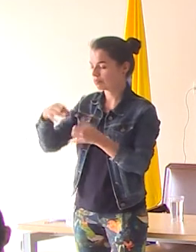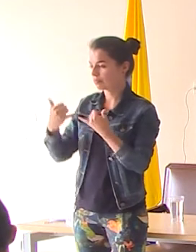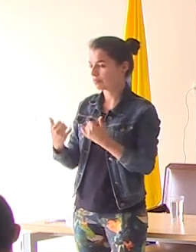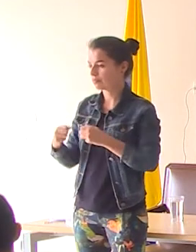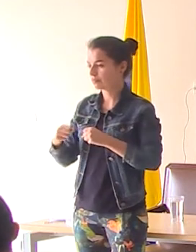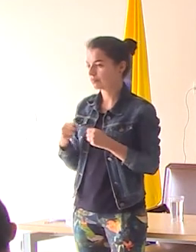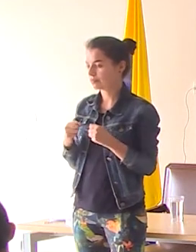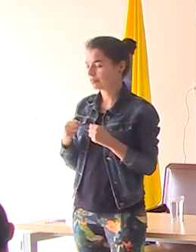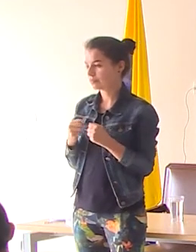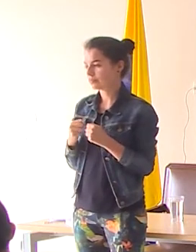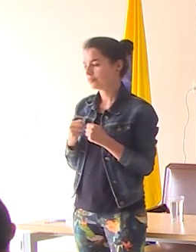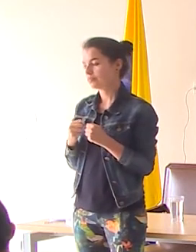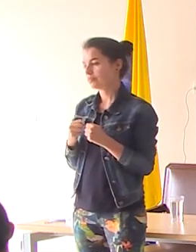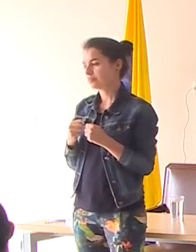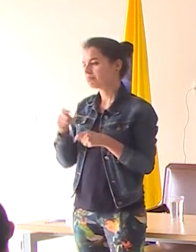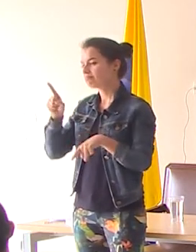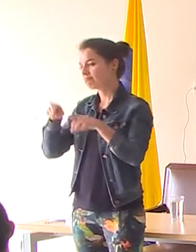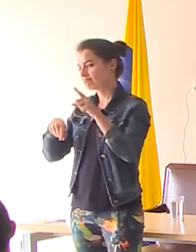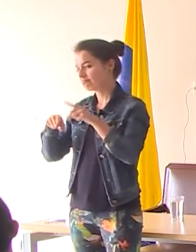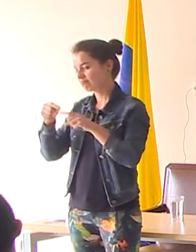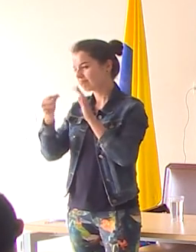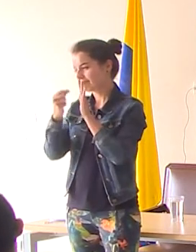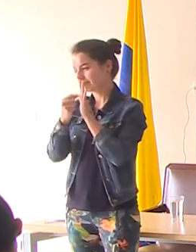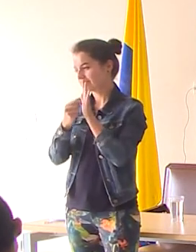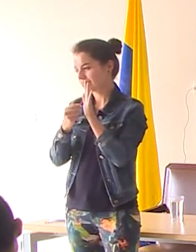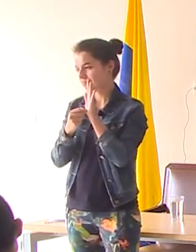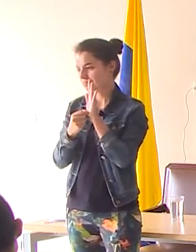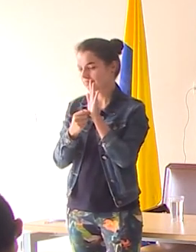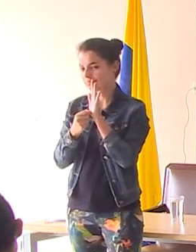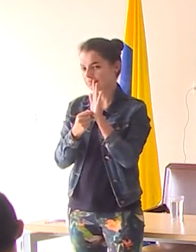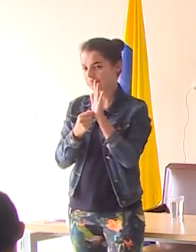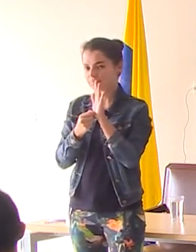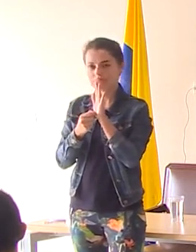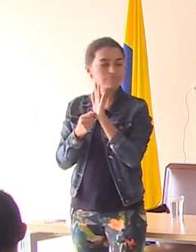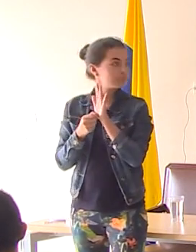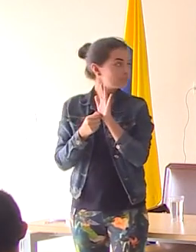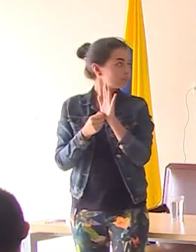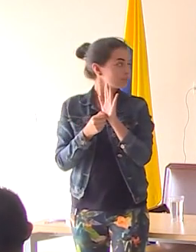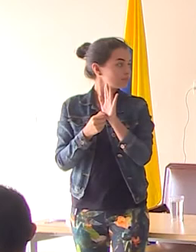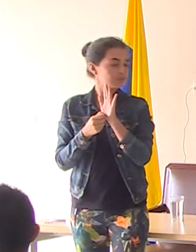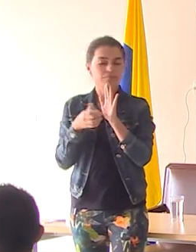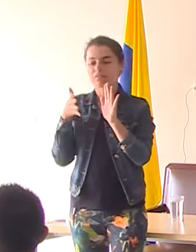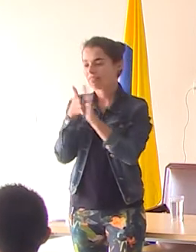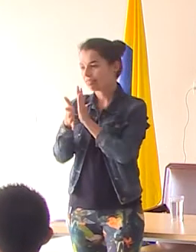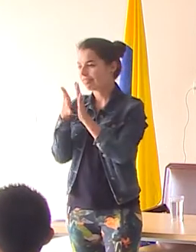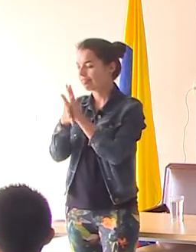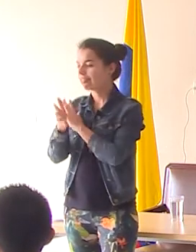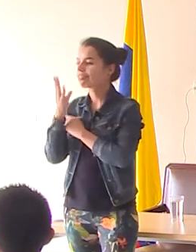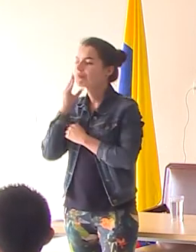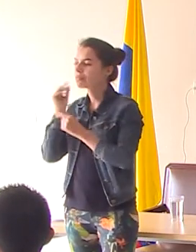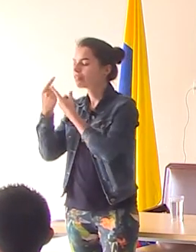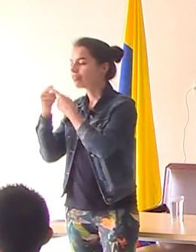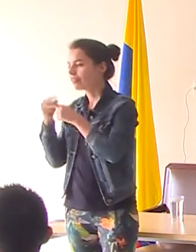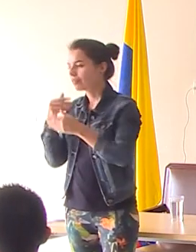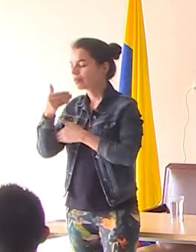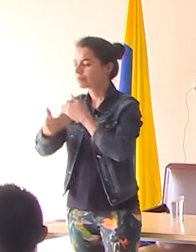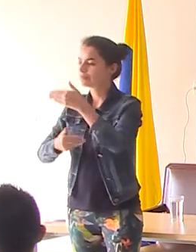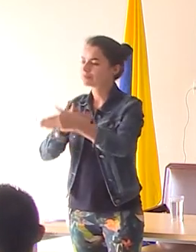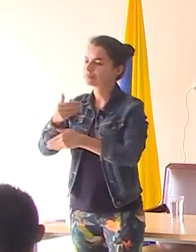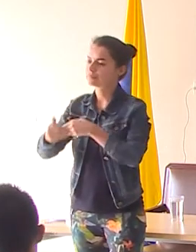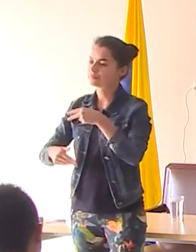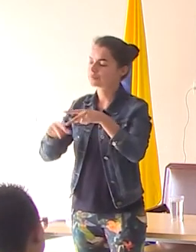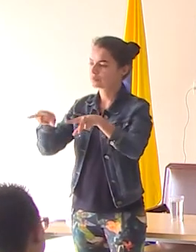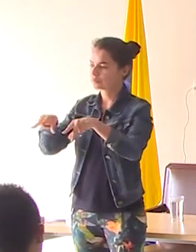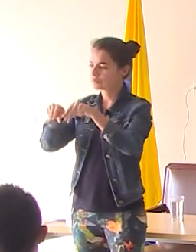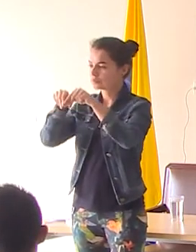y algunos puntos que ya plantearía a partir de distintas experiencias en procesos sociales en trabajo